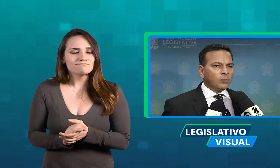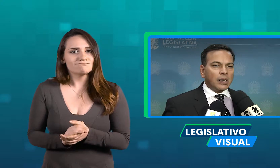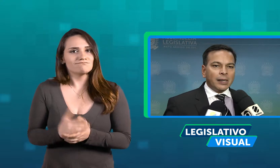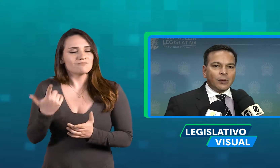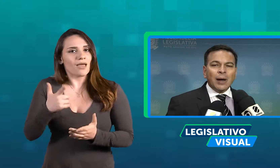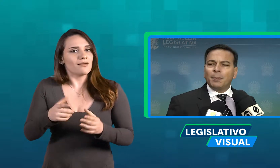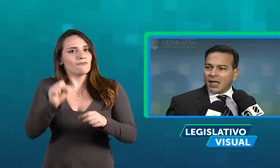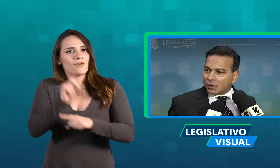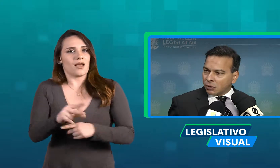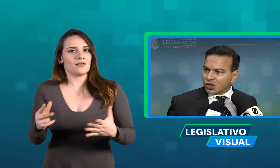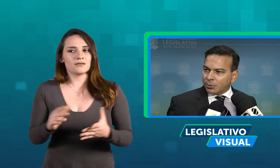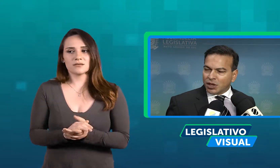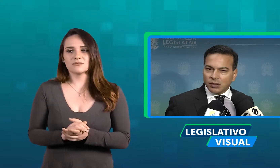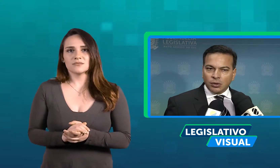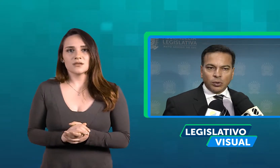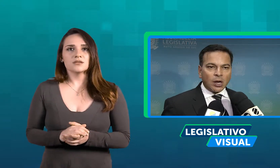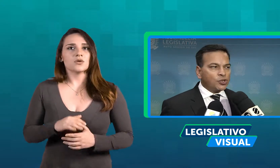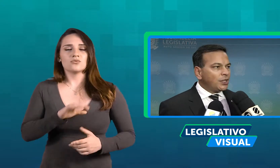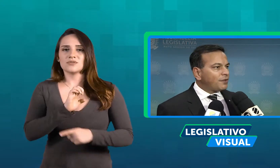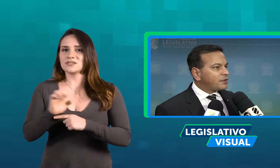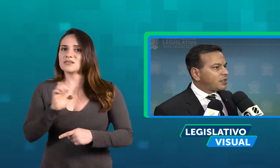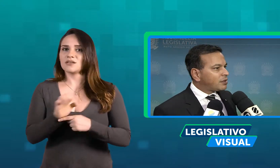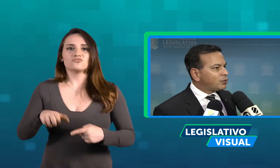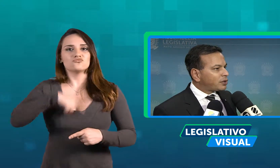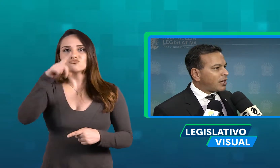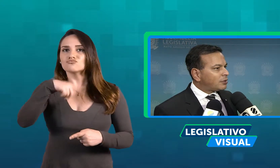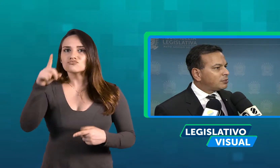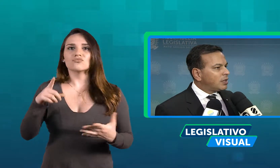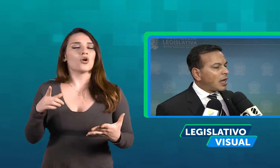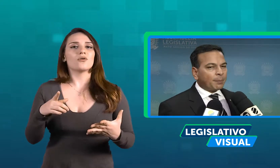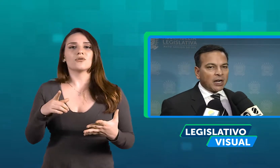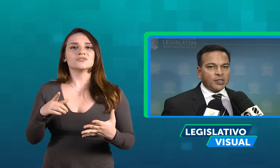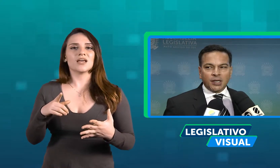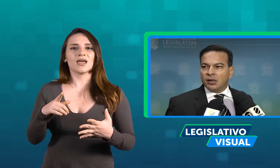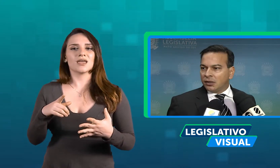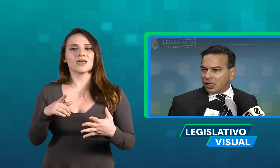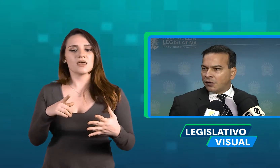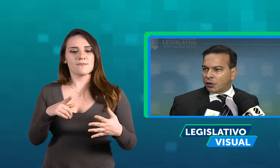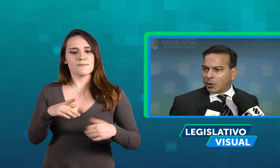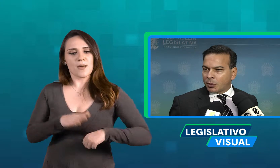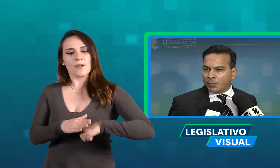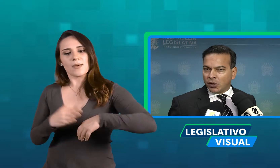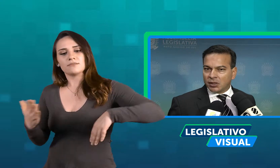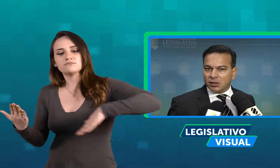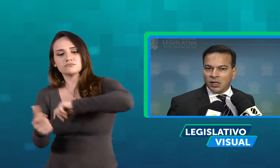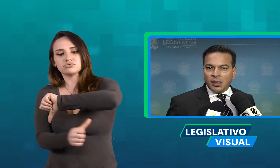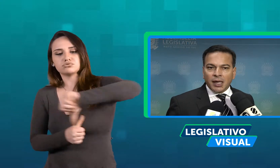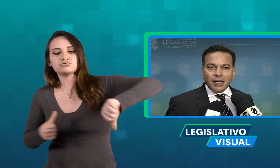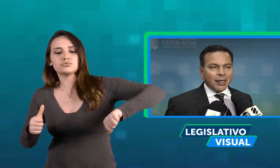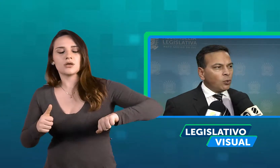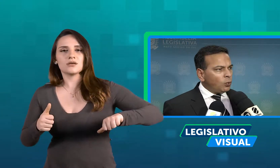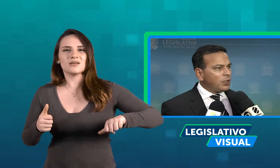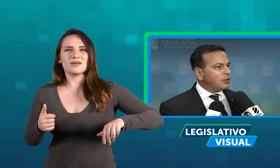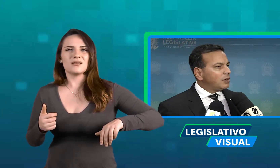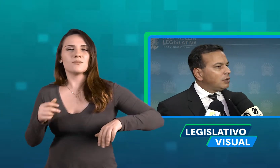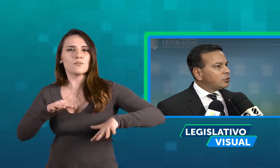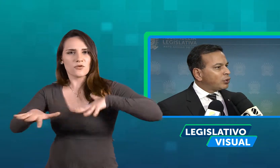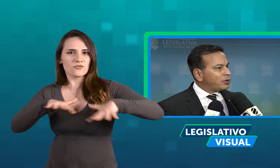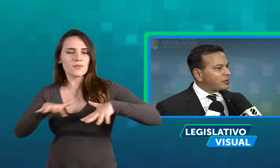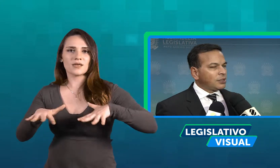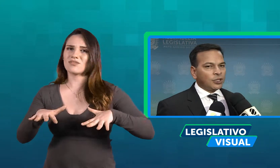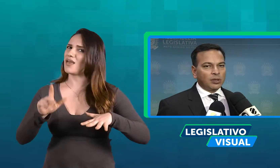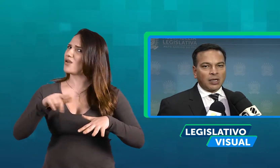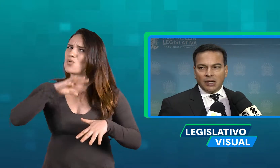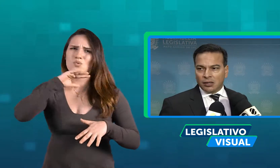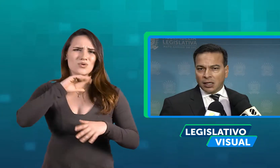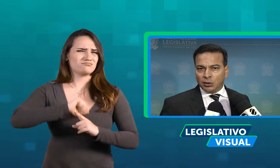uma ampliação, digamos assim, do grau de ineficiência do Estado a partir da reforma proposta. Ela é ruim em todos